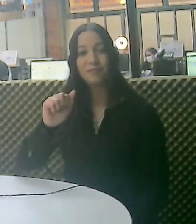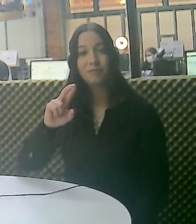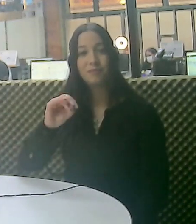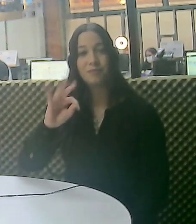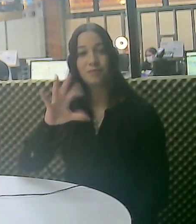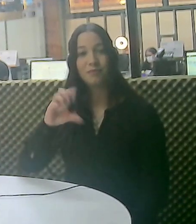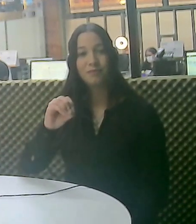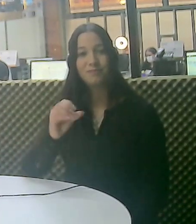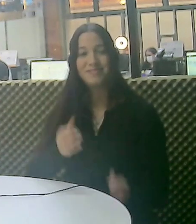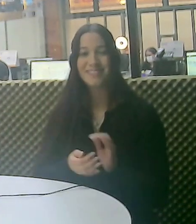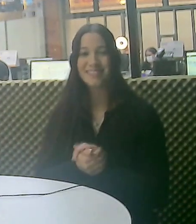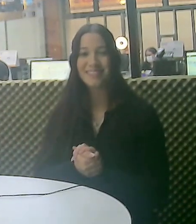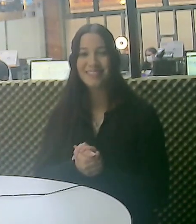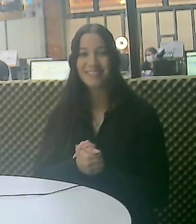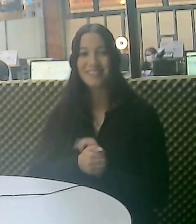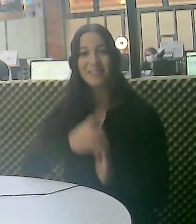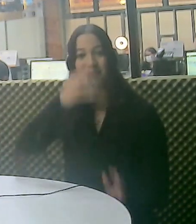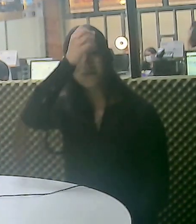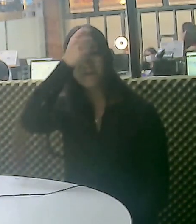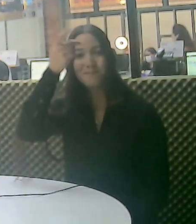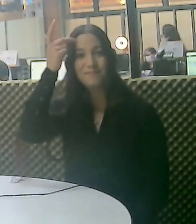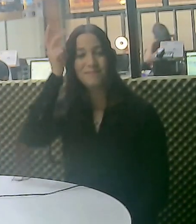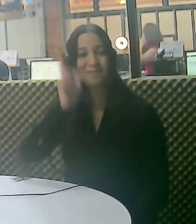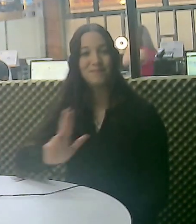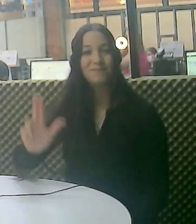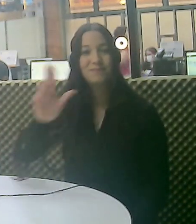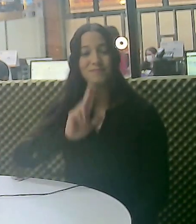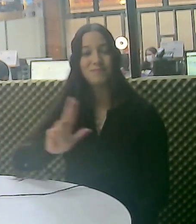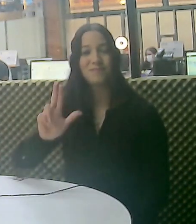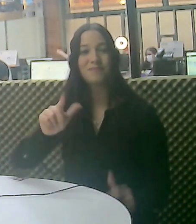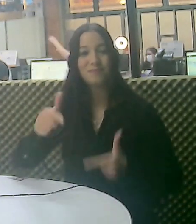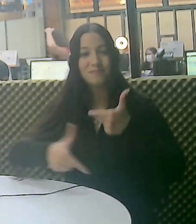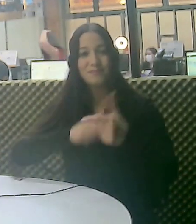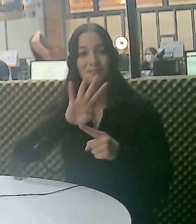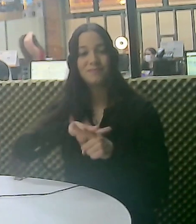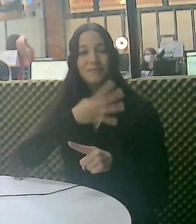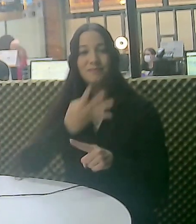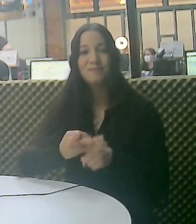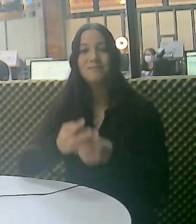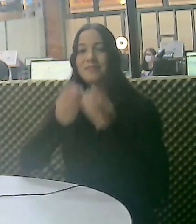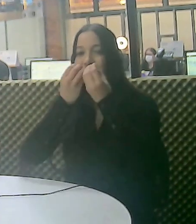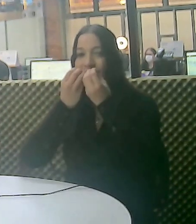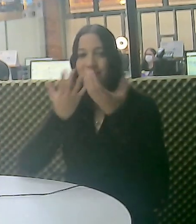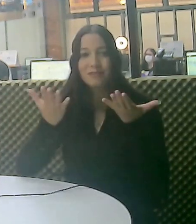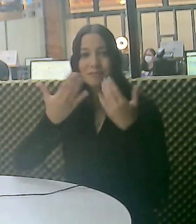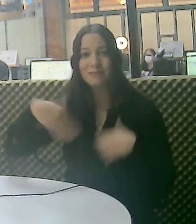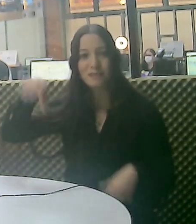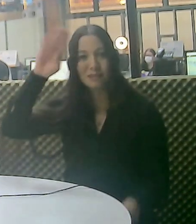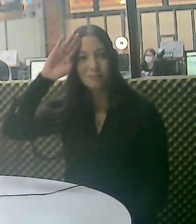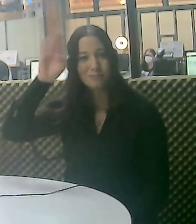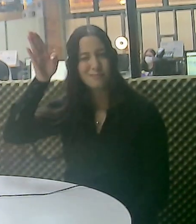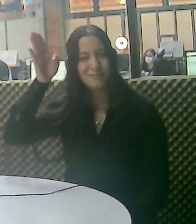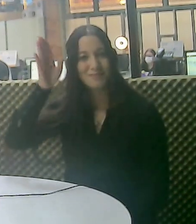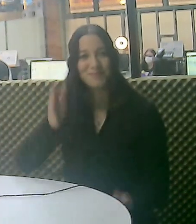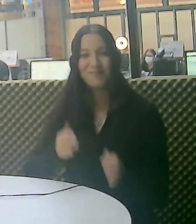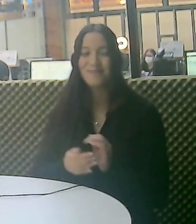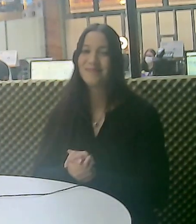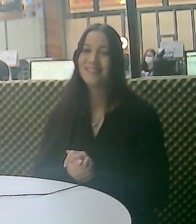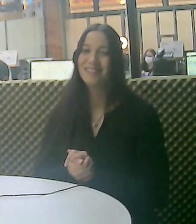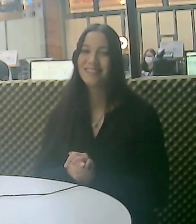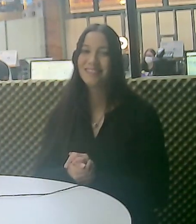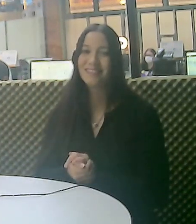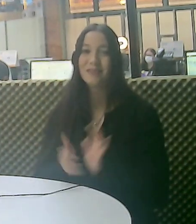Comunicação, Marco Túlio de Castro Kalimann. Prefeitura de Uberlândia. Fazer mais, fazer bem. Até a